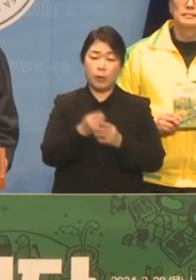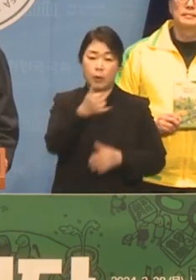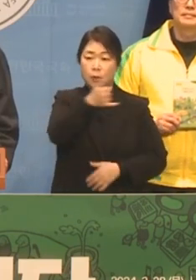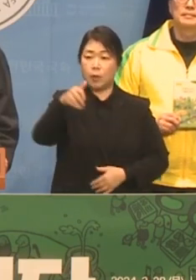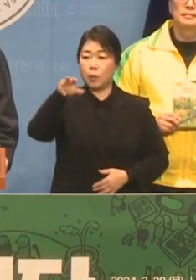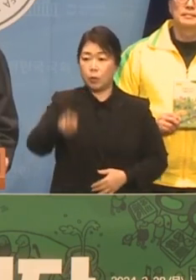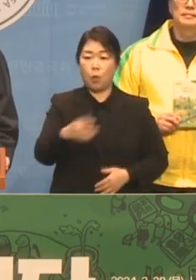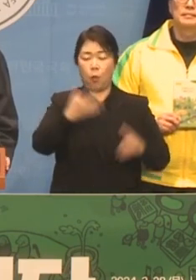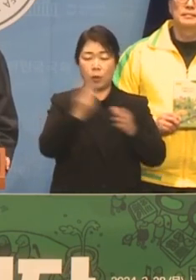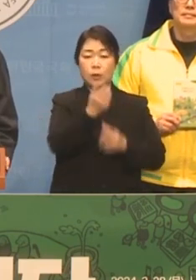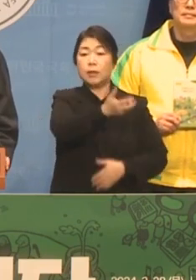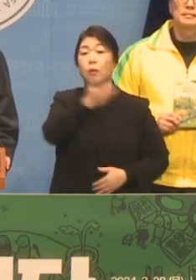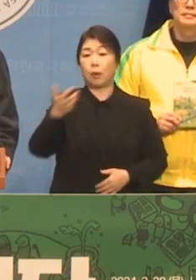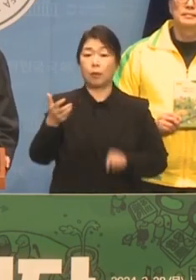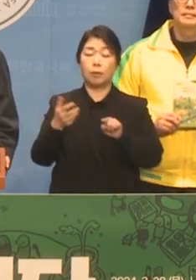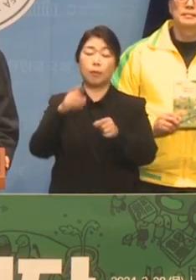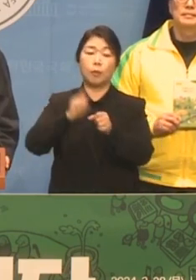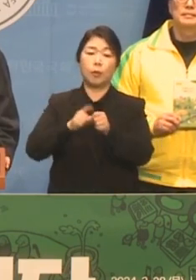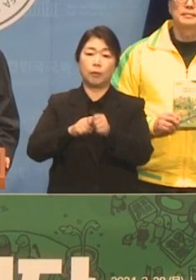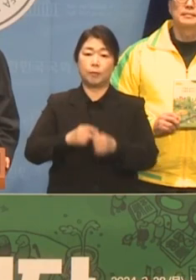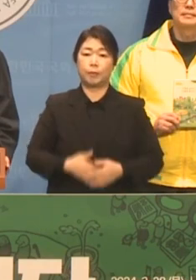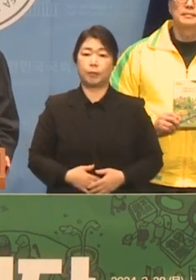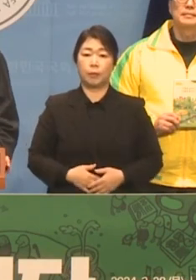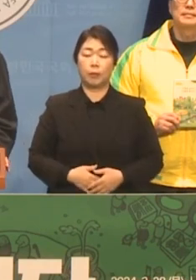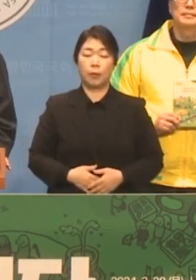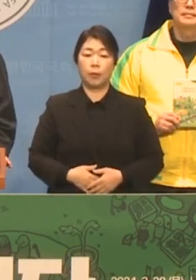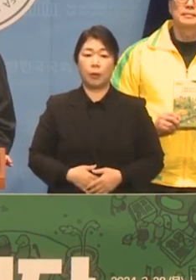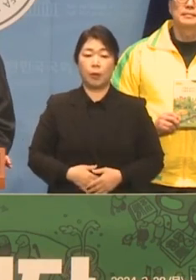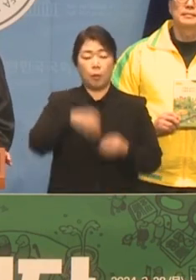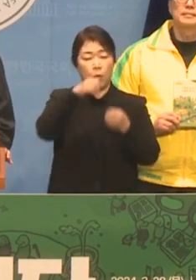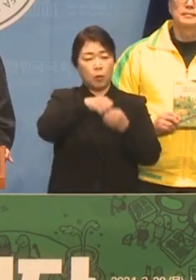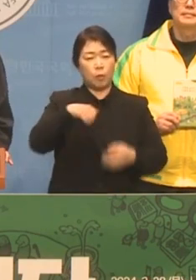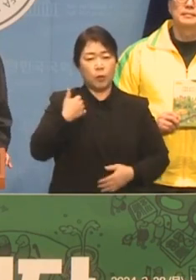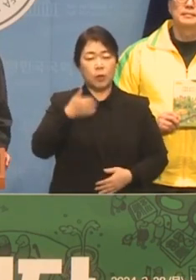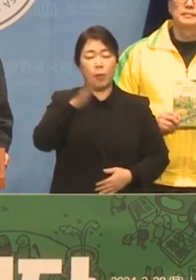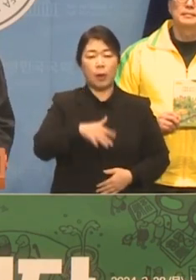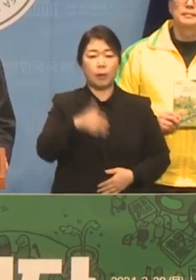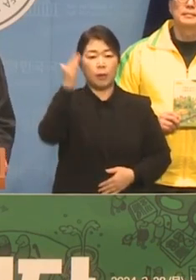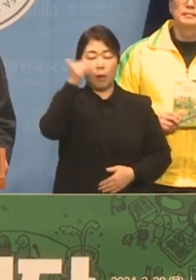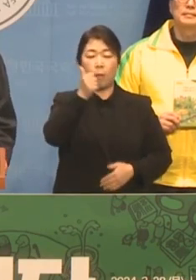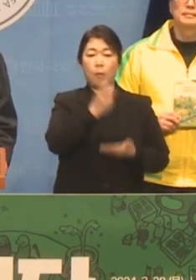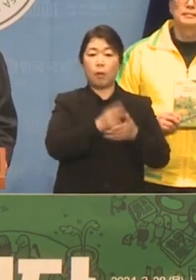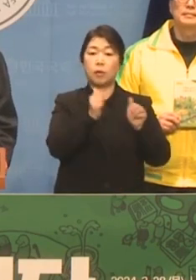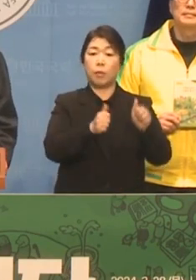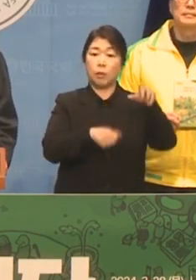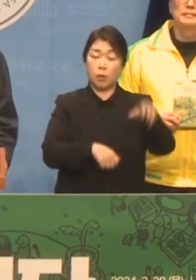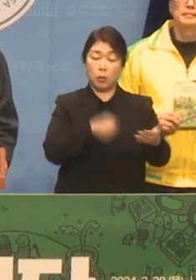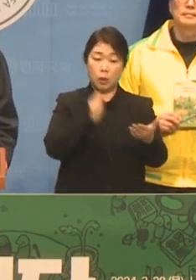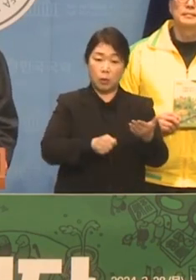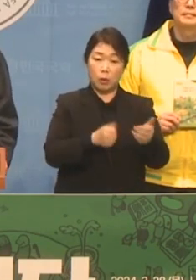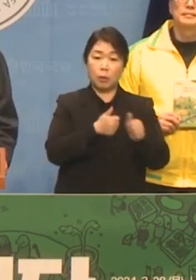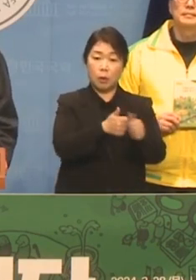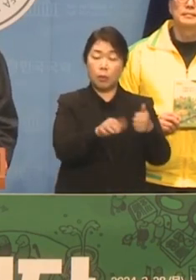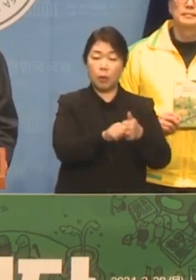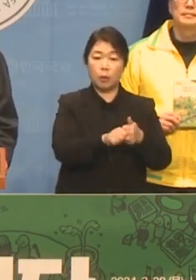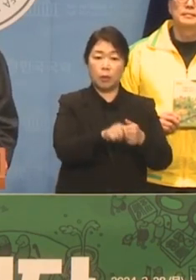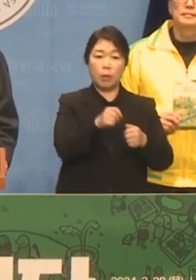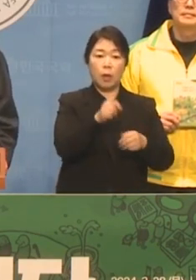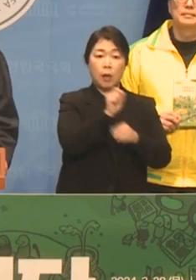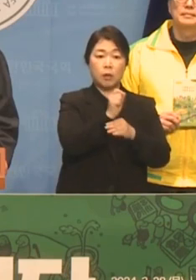하는 것입니다 그리고 기존의 보수적인 판결입니다 헌법 재판소 판결에 따르면 어 행정 수도 그리고